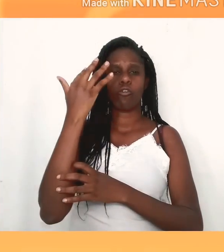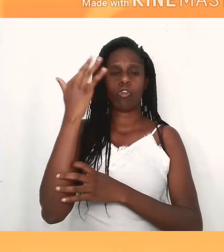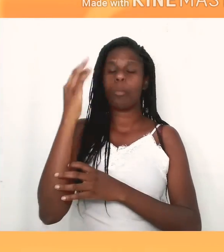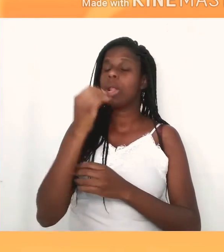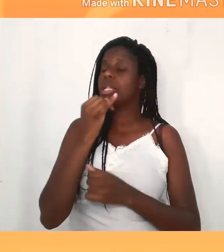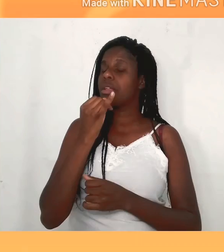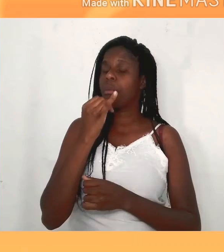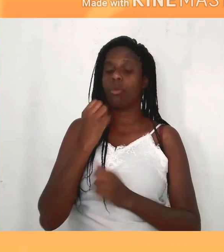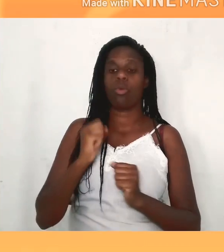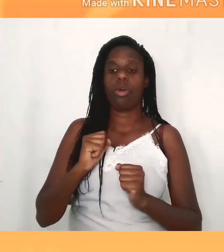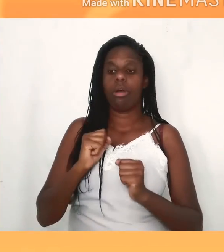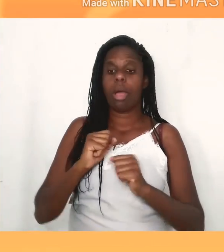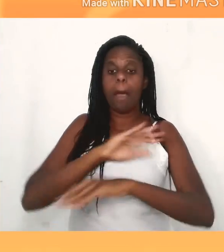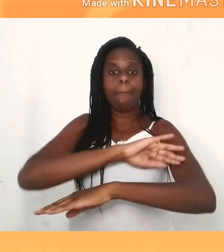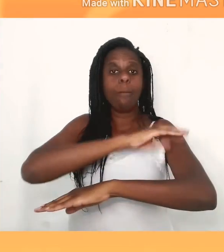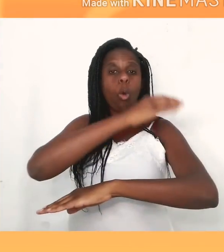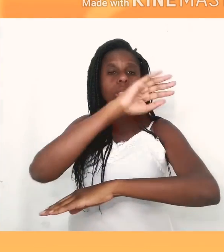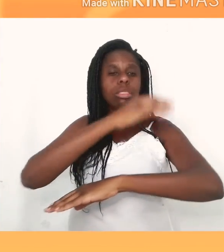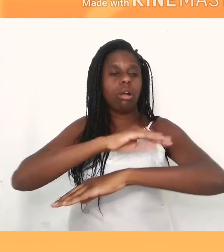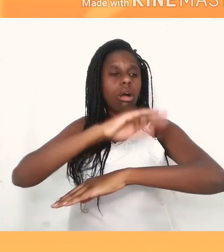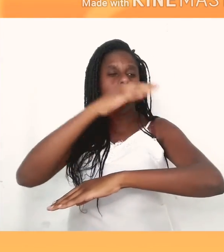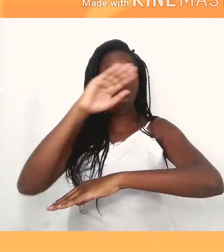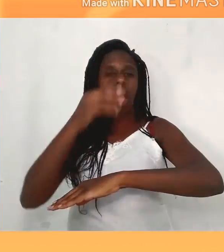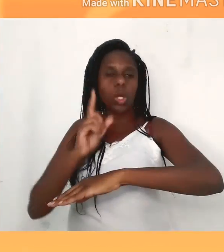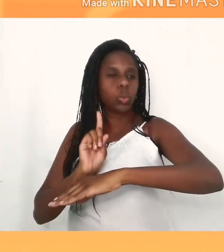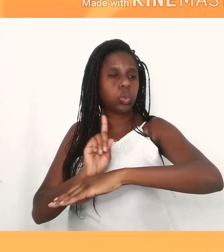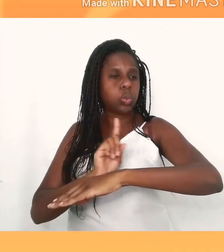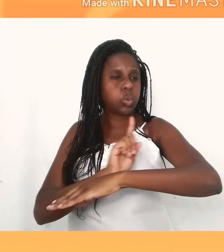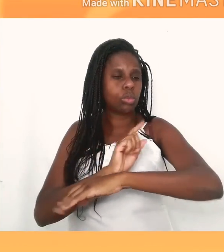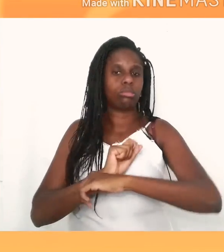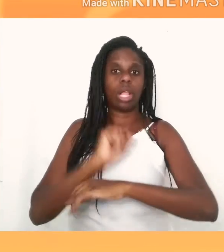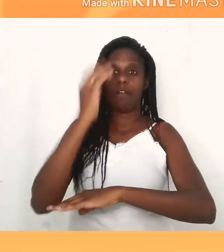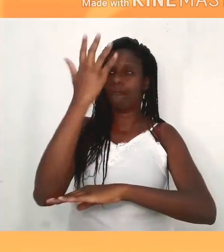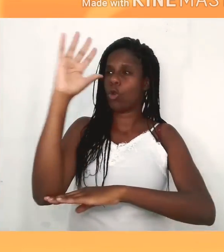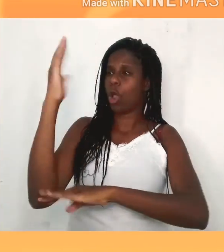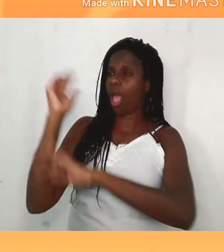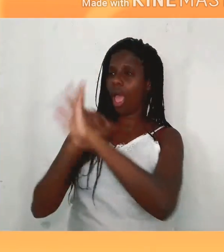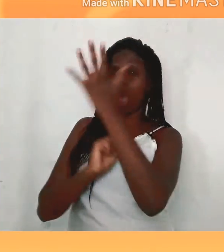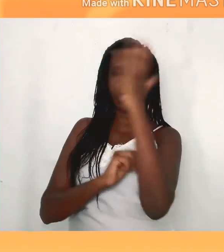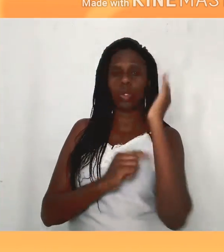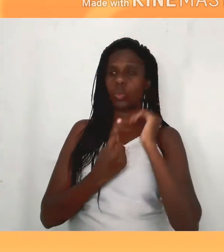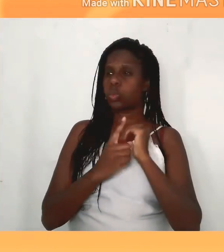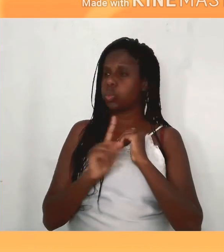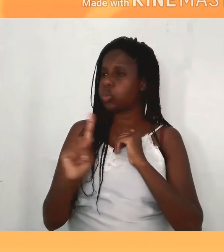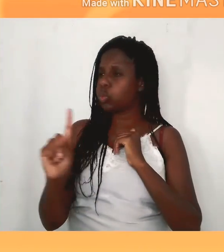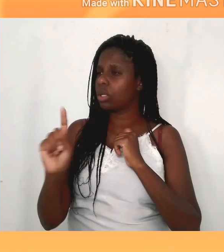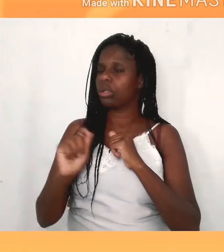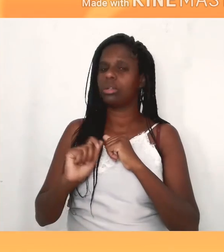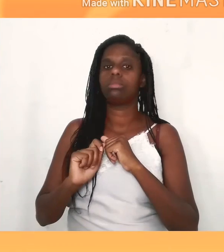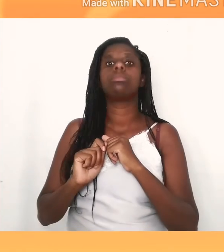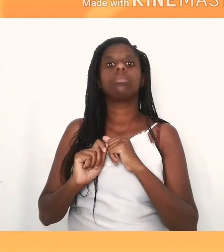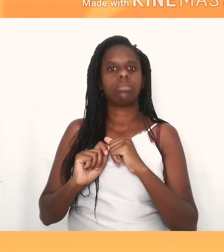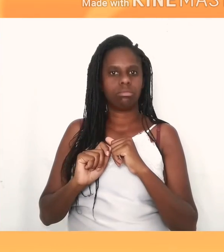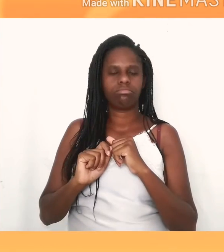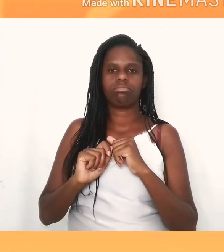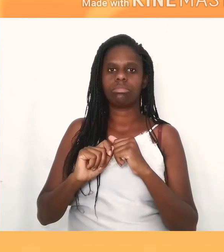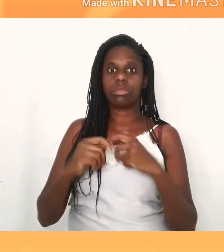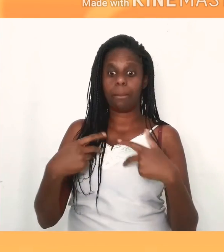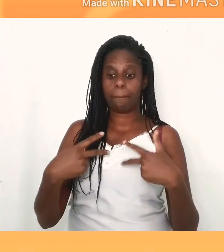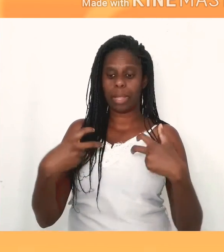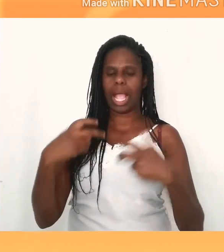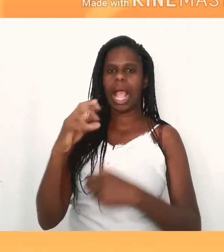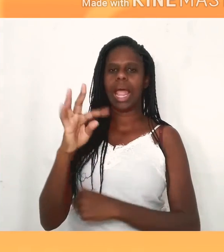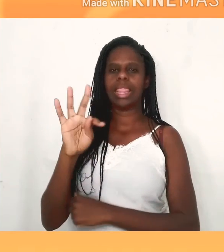florestas, montanhas, cavernas, e praticaram, desenvolveram técnicas, né?